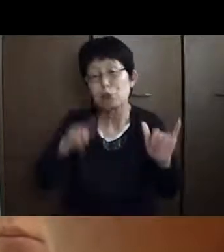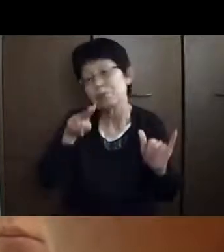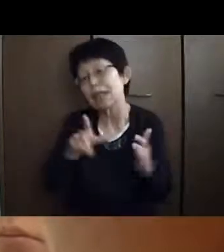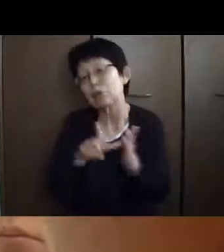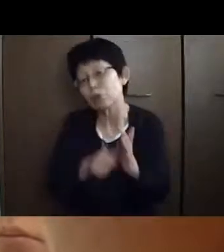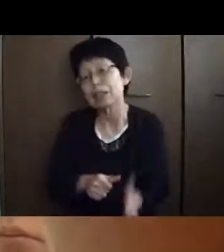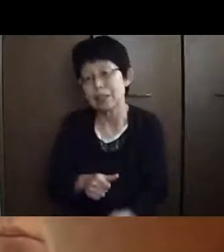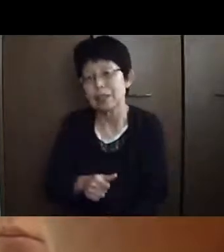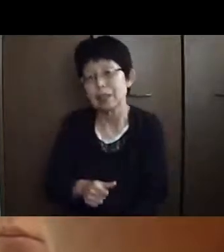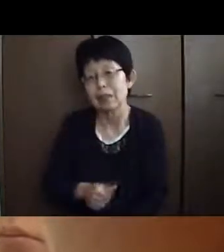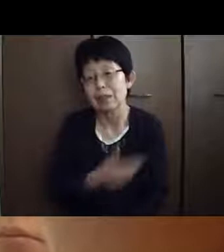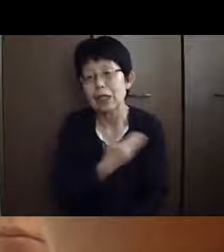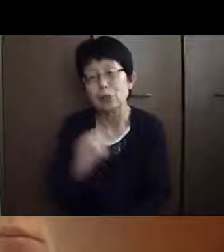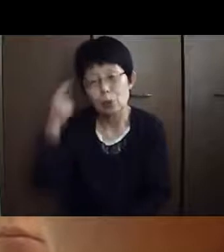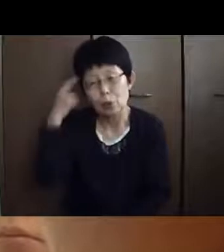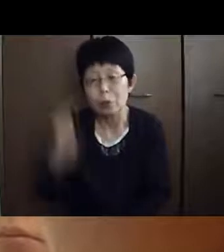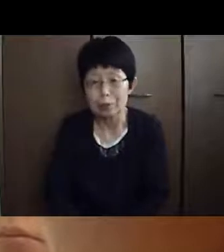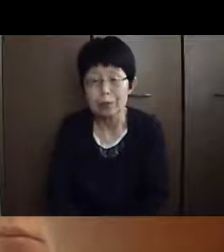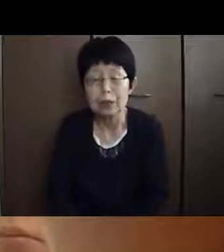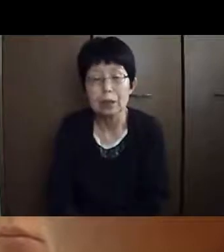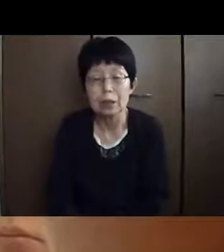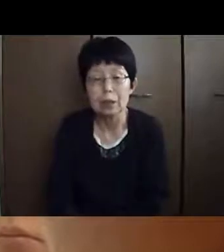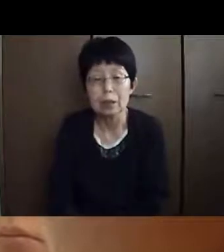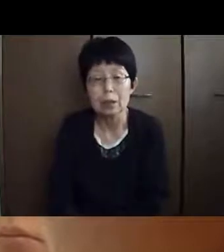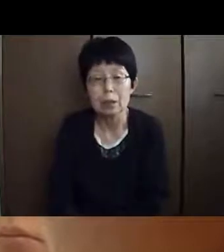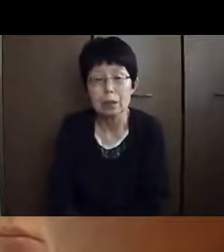そうだな、そしたら樋口さんをもっと大きくさせてもらって、